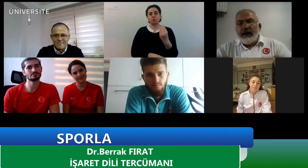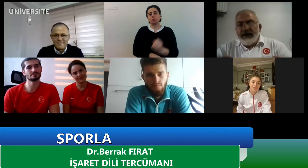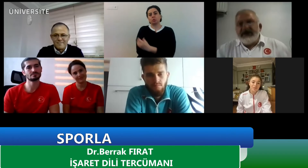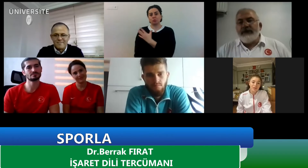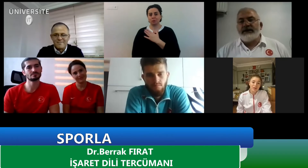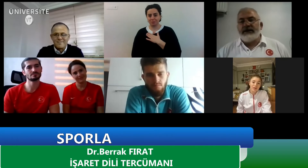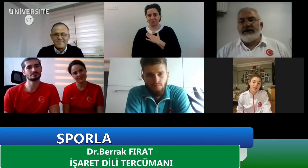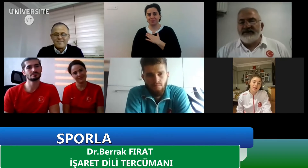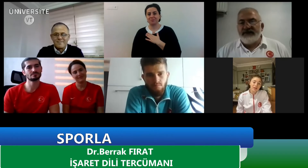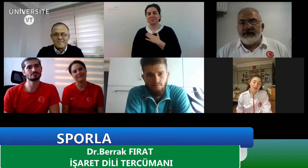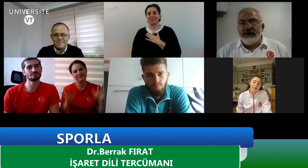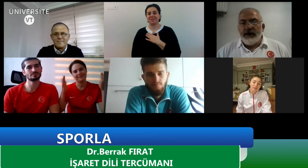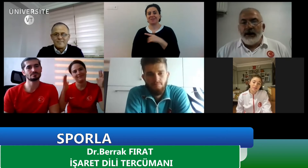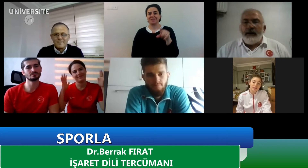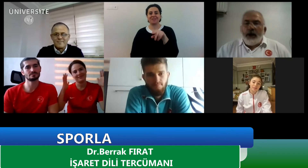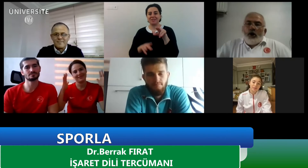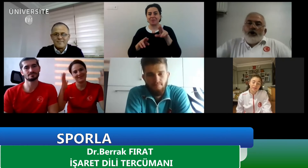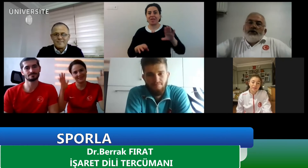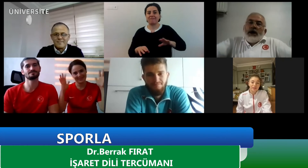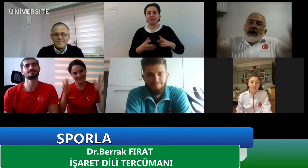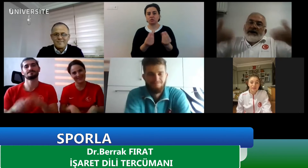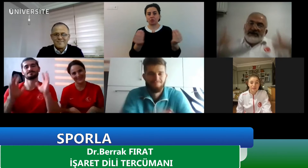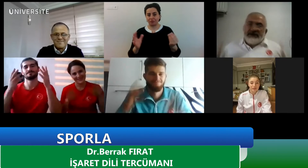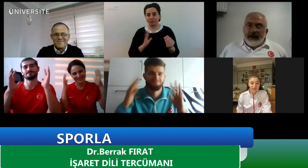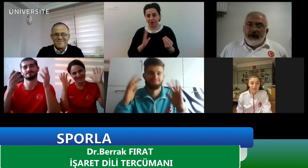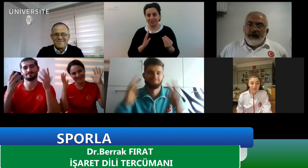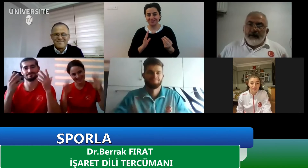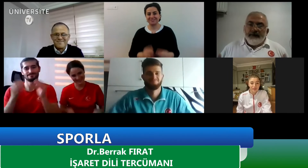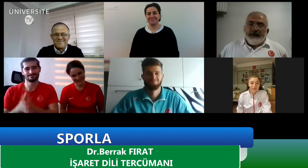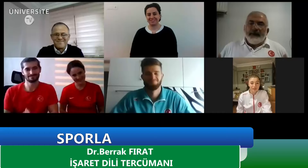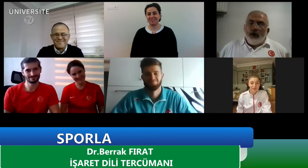daha nice evlatlarımız var. Ama